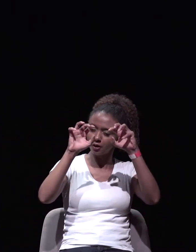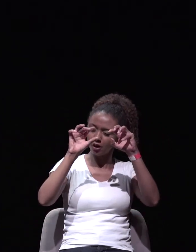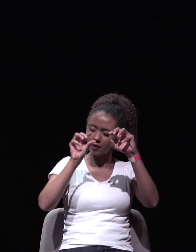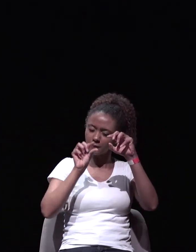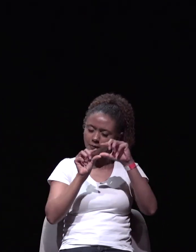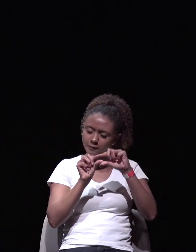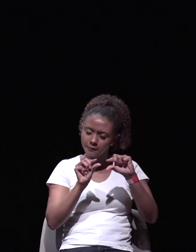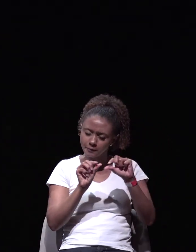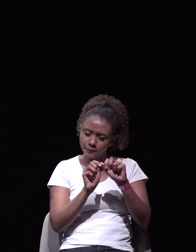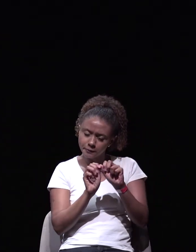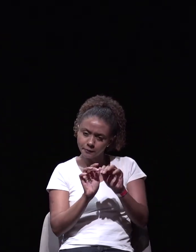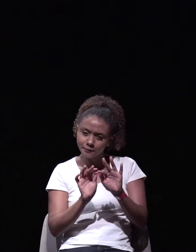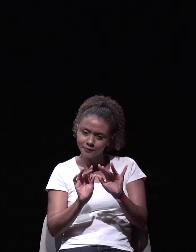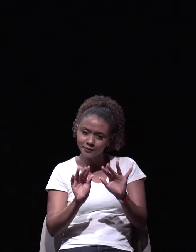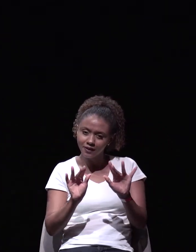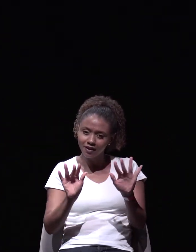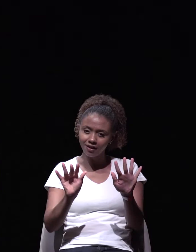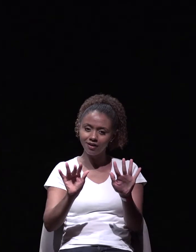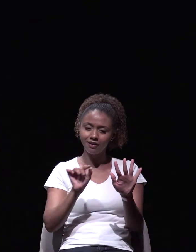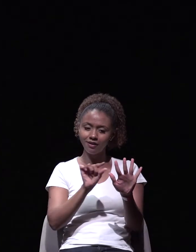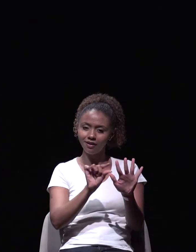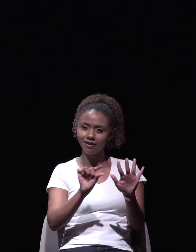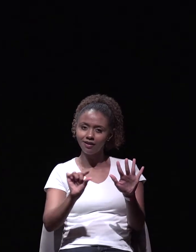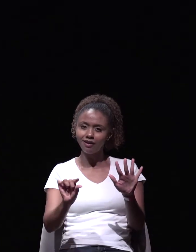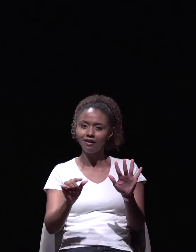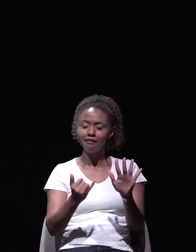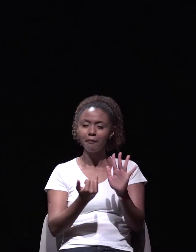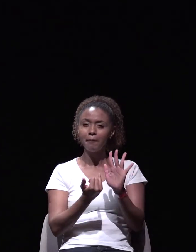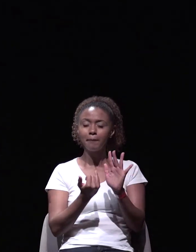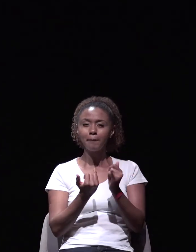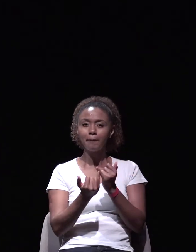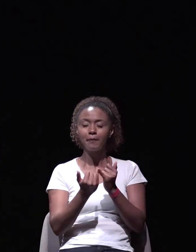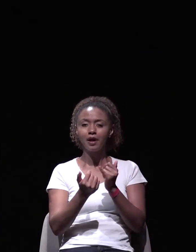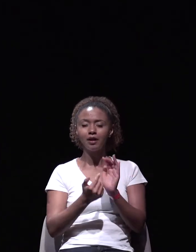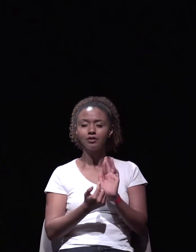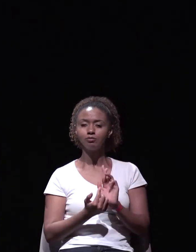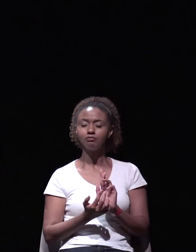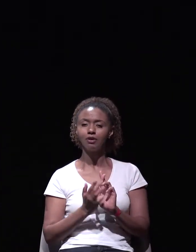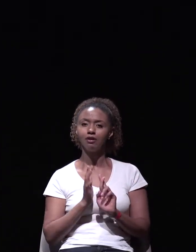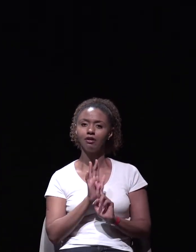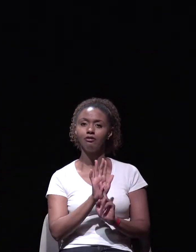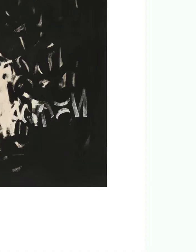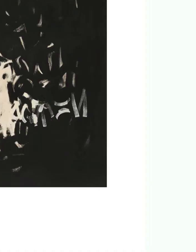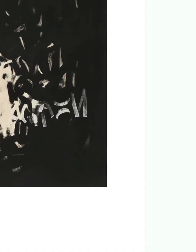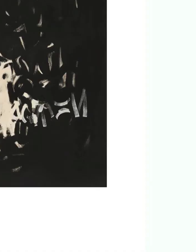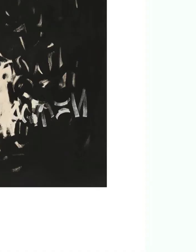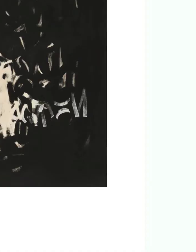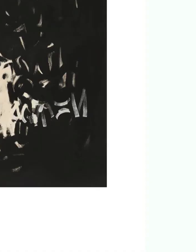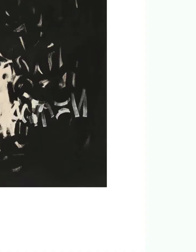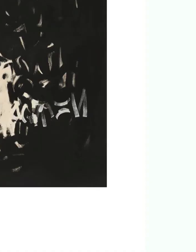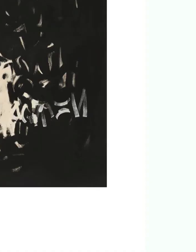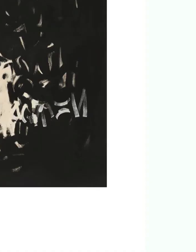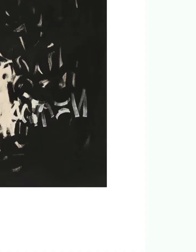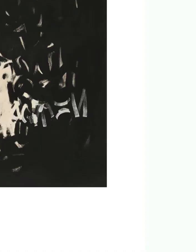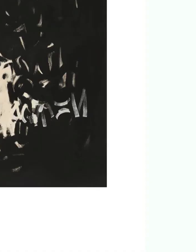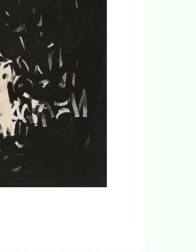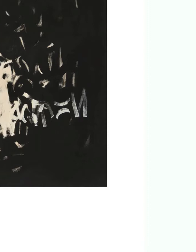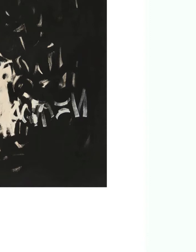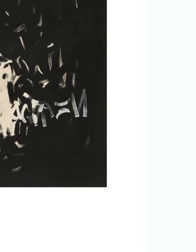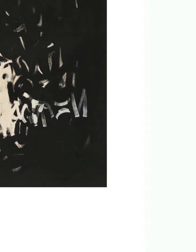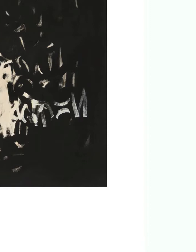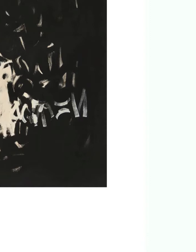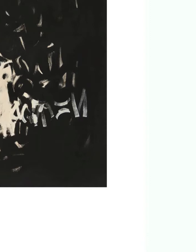afilada, né? Que segue à frente como uma referência a esse capuz dos membros da Ku Klux